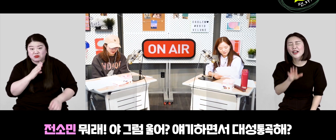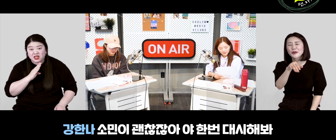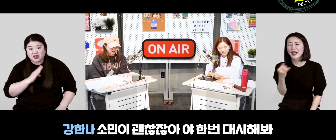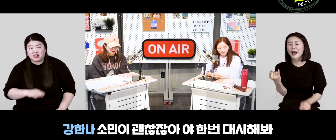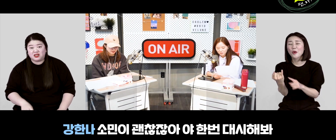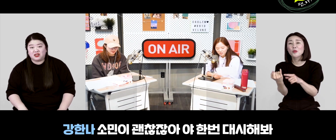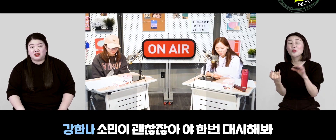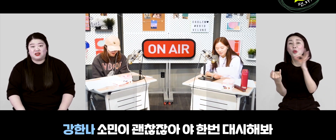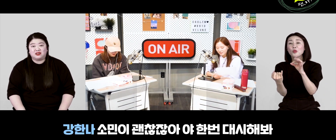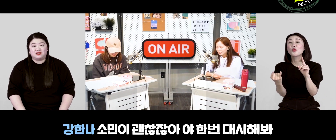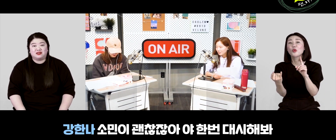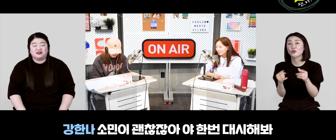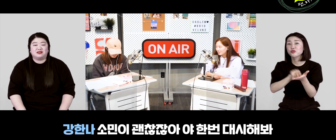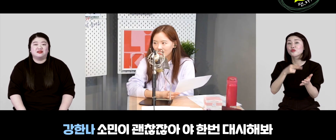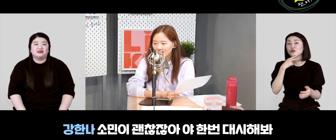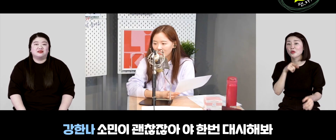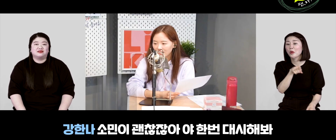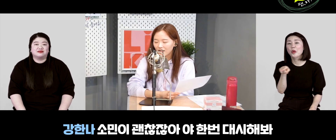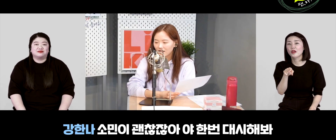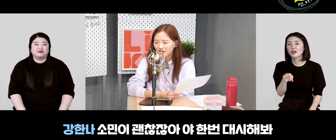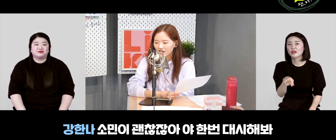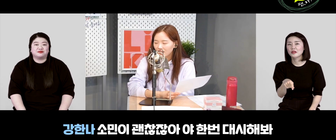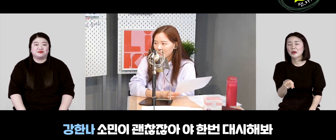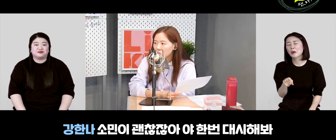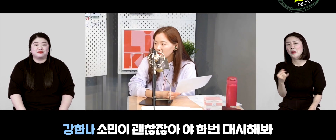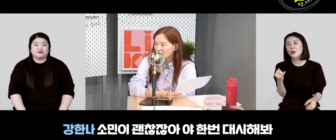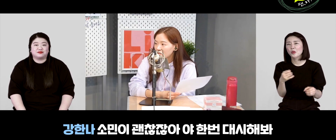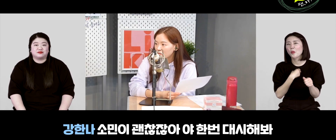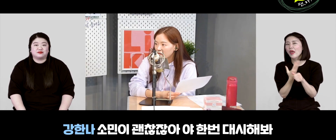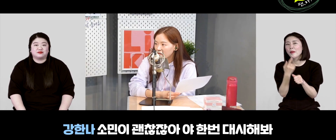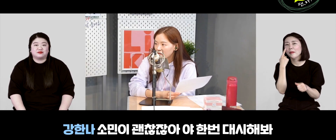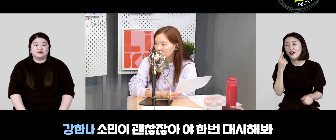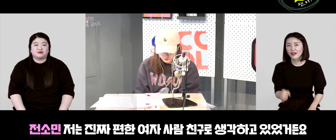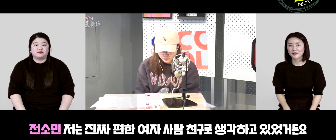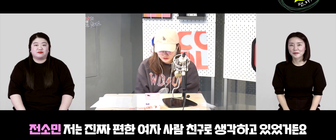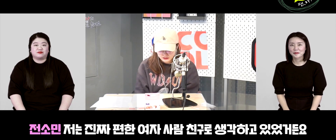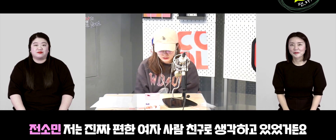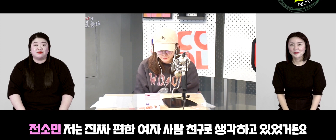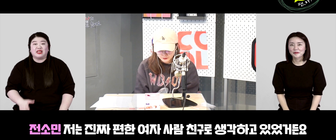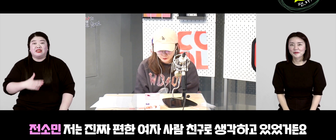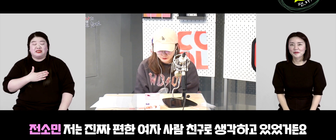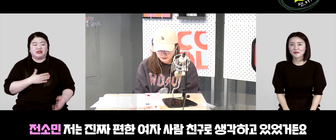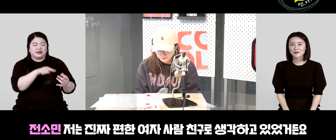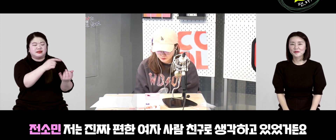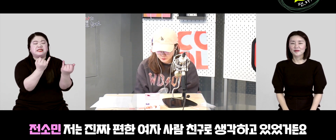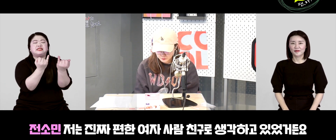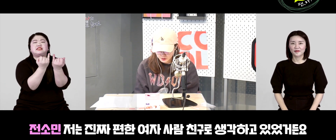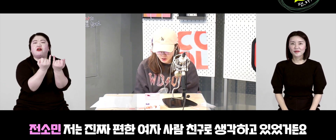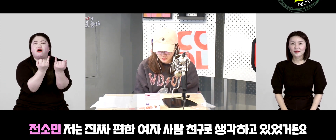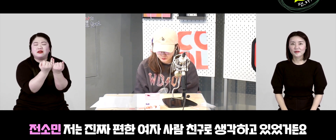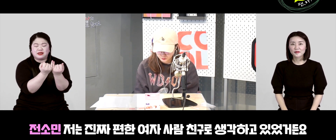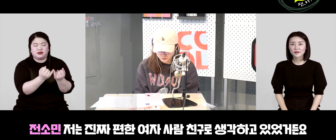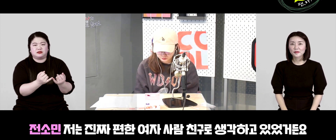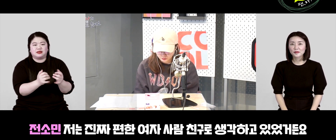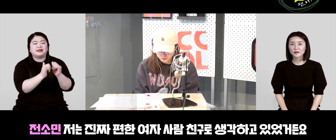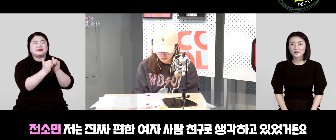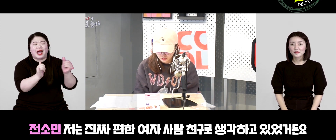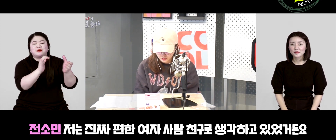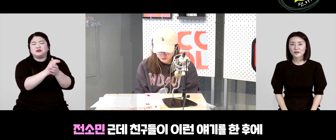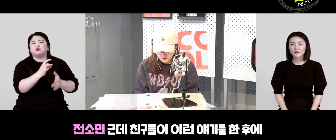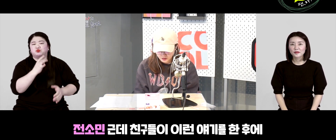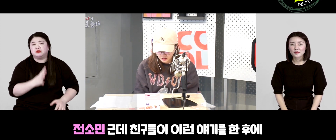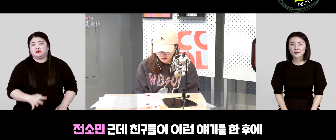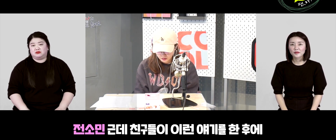대성통곡해? 소민이 괜찮잖아. 야, 한번 대시해봐. 저는 진짜 편한 여자 사람 친구로 생각하고